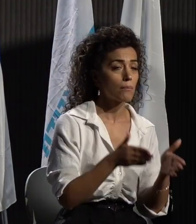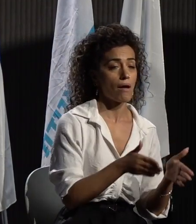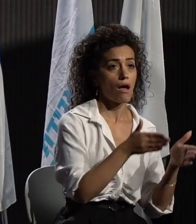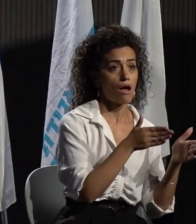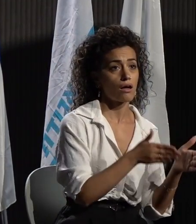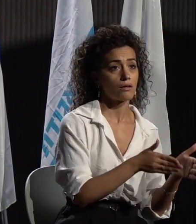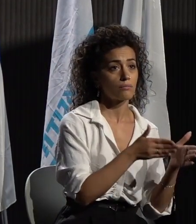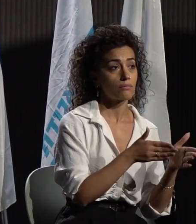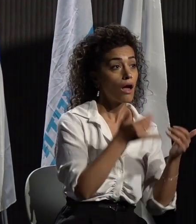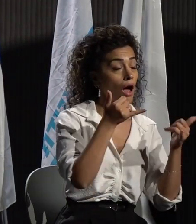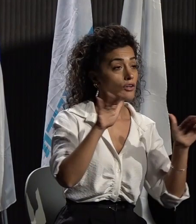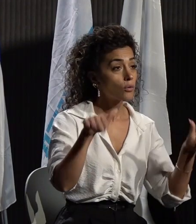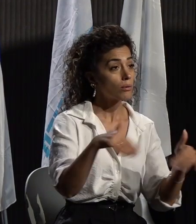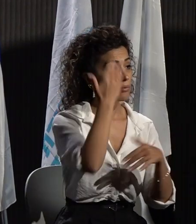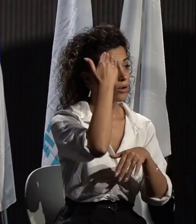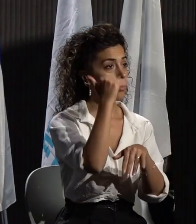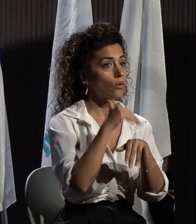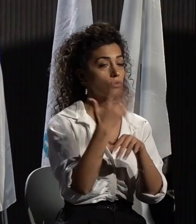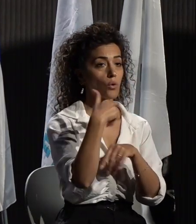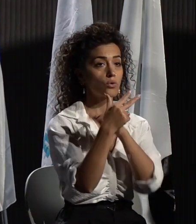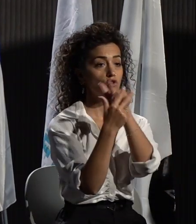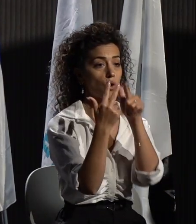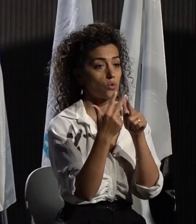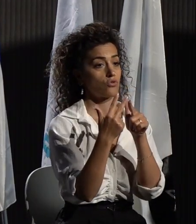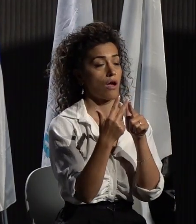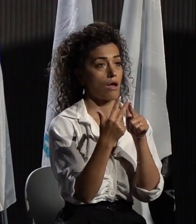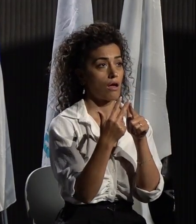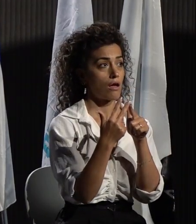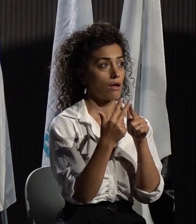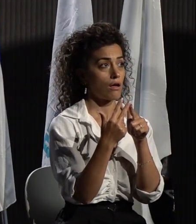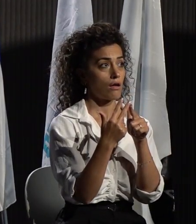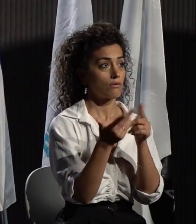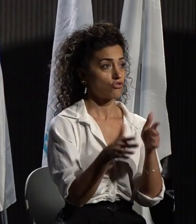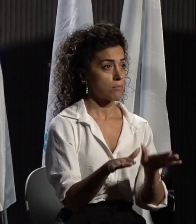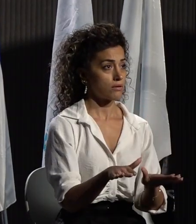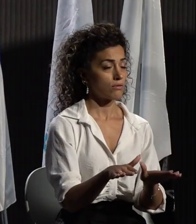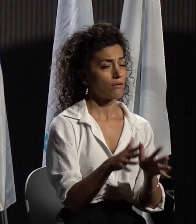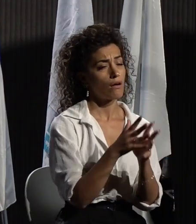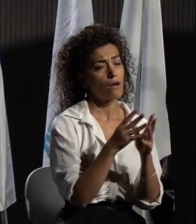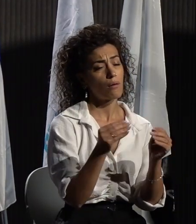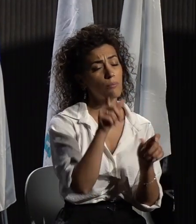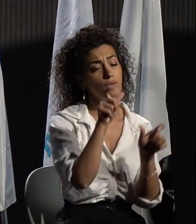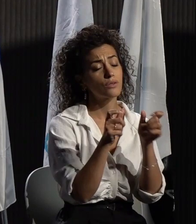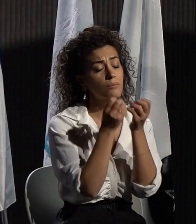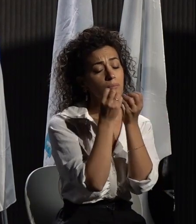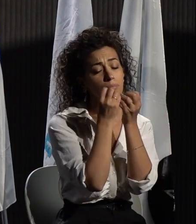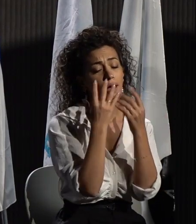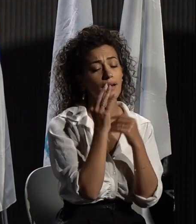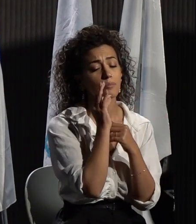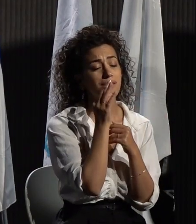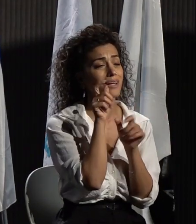נקברו ועדיין נקברים. רק הבוקר נודע לנו על עוד שלושה. כל כך הרבה פרחים צעירים, צעירים